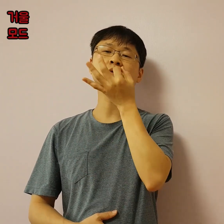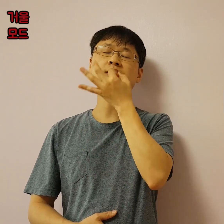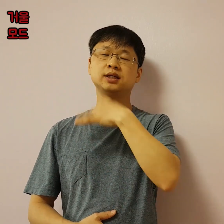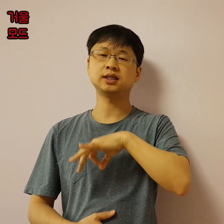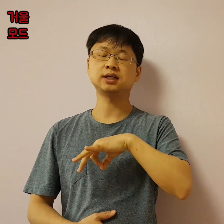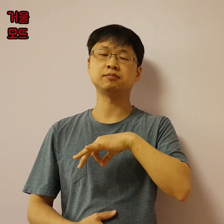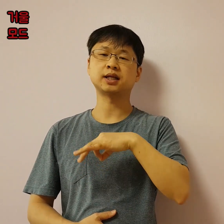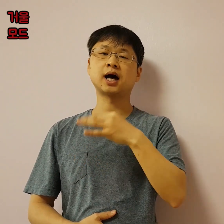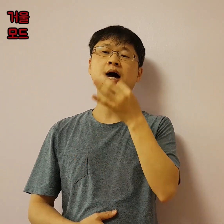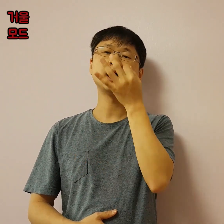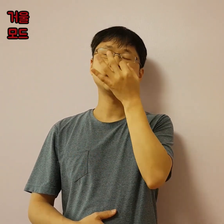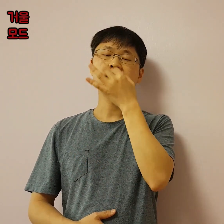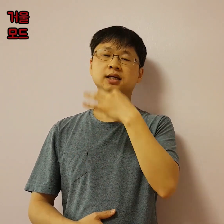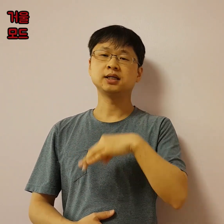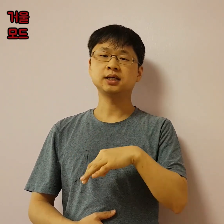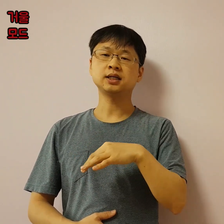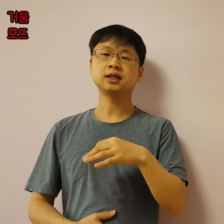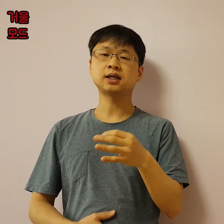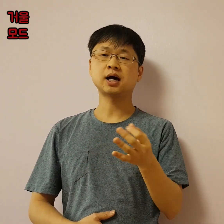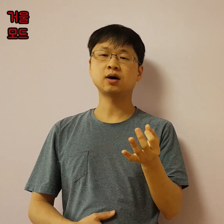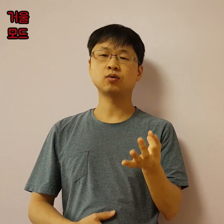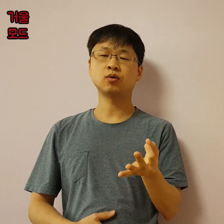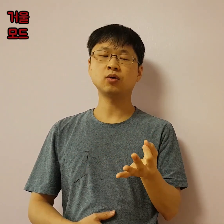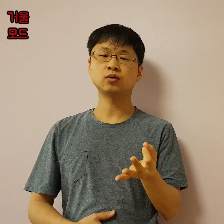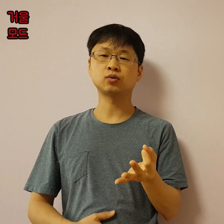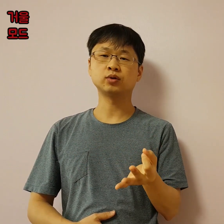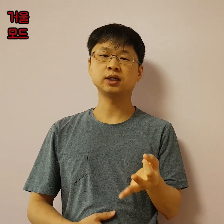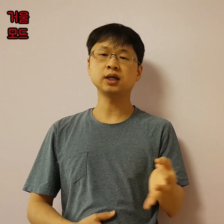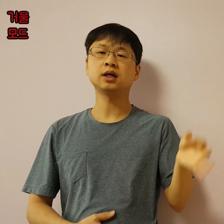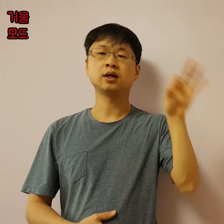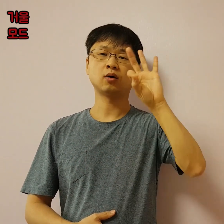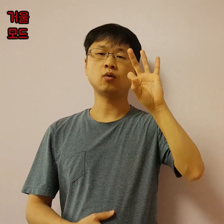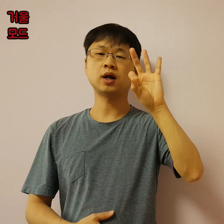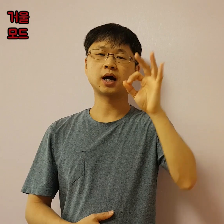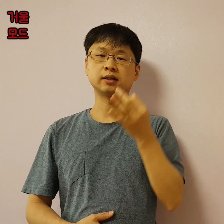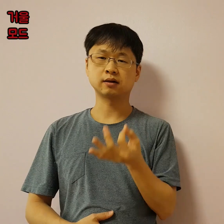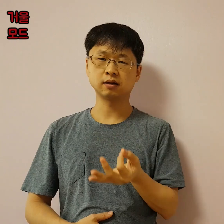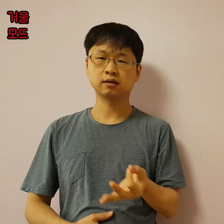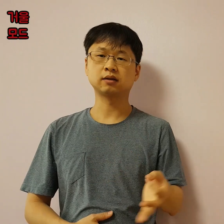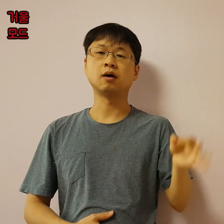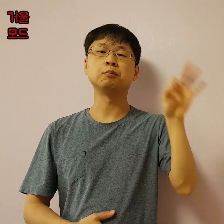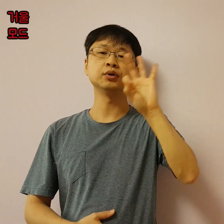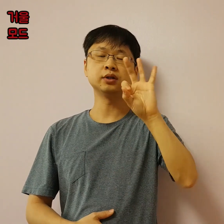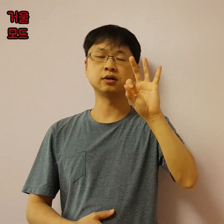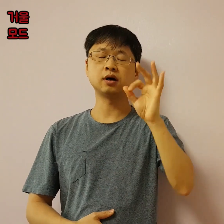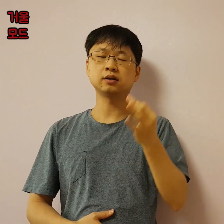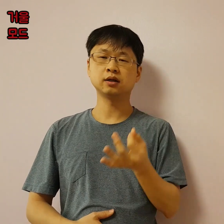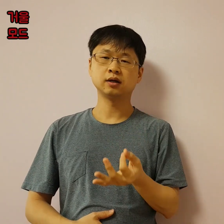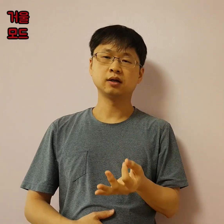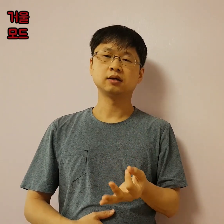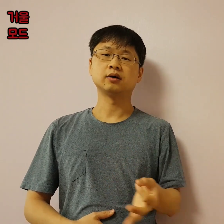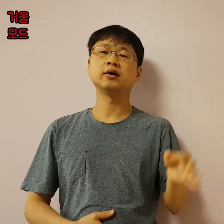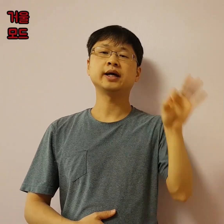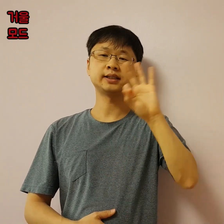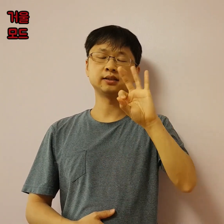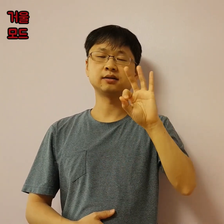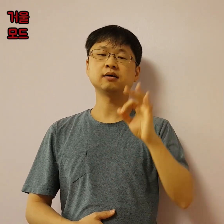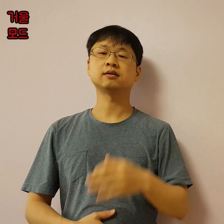돈, 이익입니다. 이익이라 하고 그 돈이 올라가는 것, 덧붙는 것, 더해지는 것,